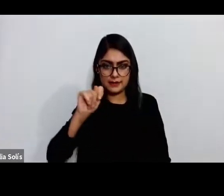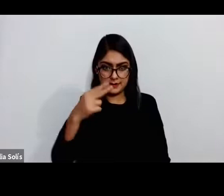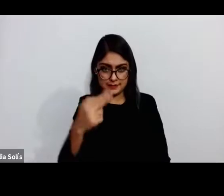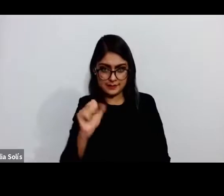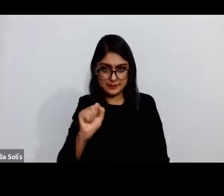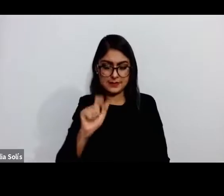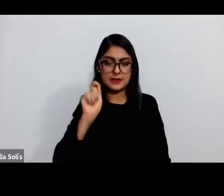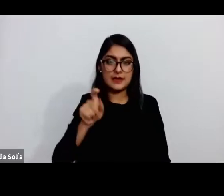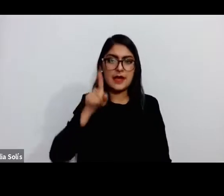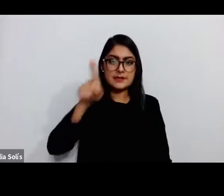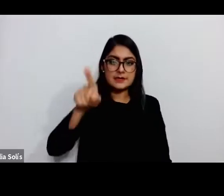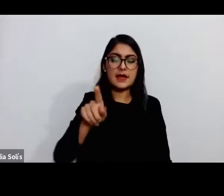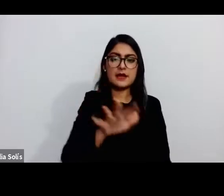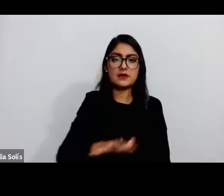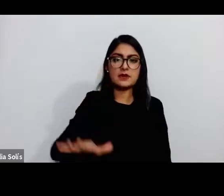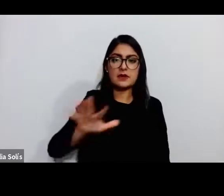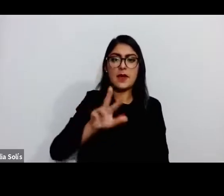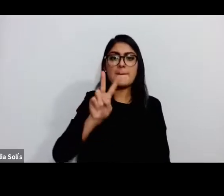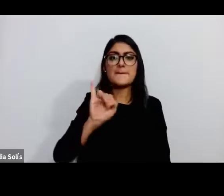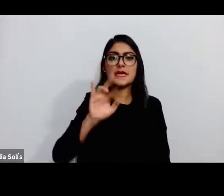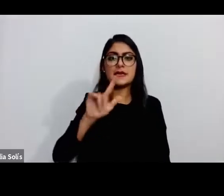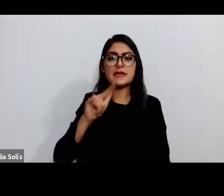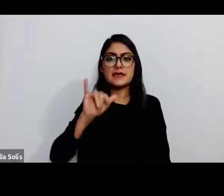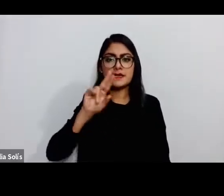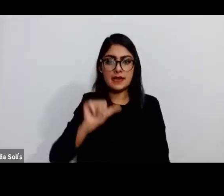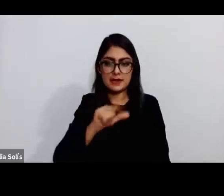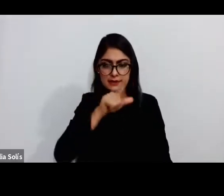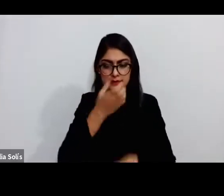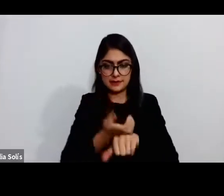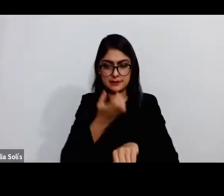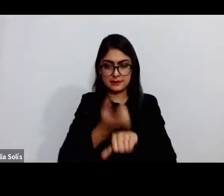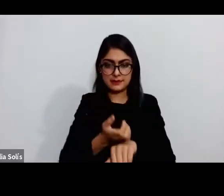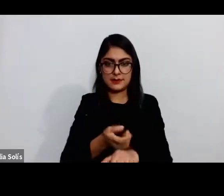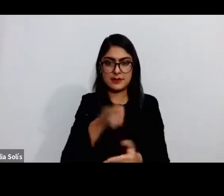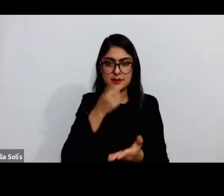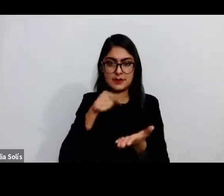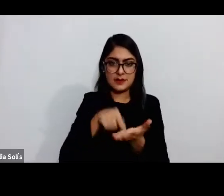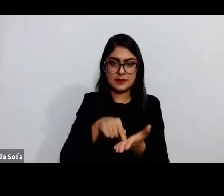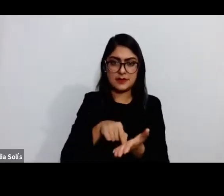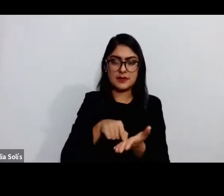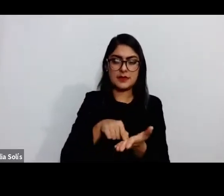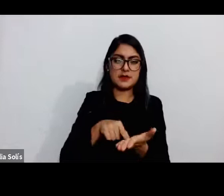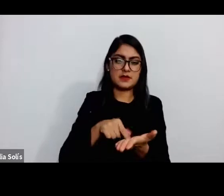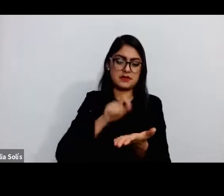Unidos, o la Declaración del Derecho de los Derechos del Hombre y del Ciudadano de Francia de